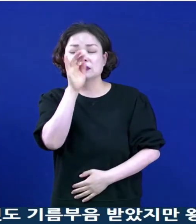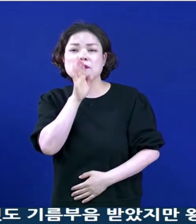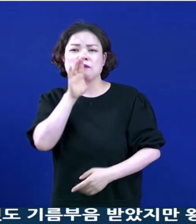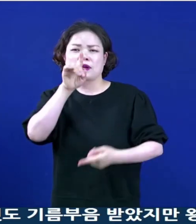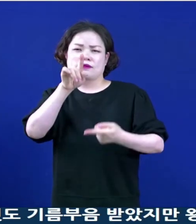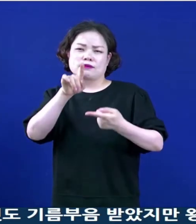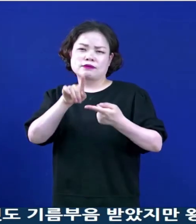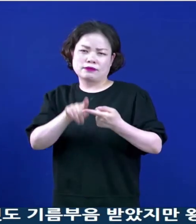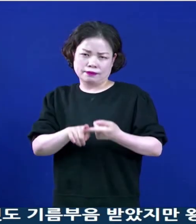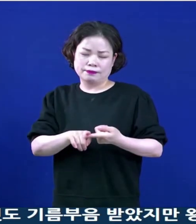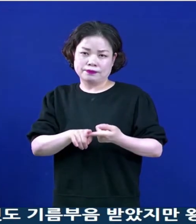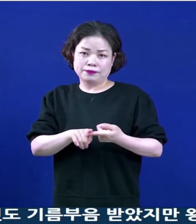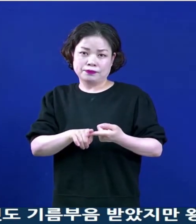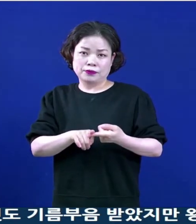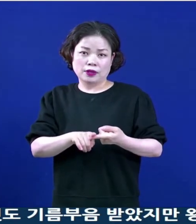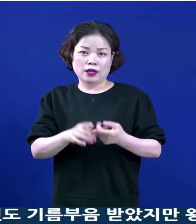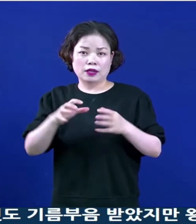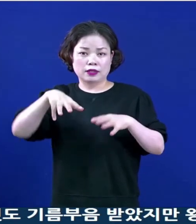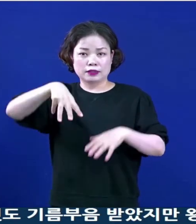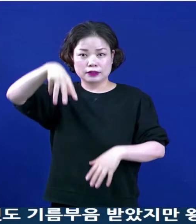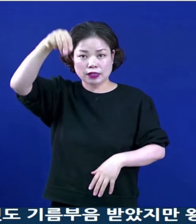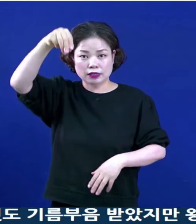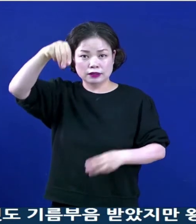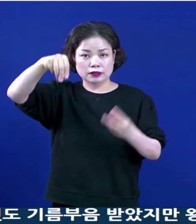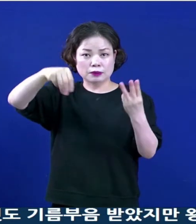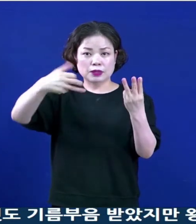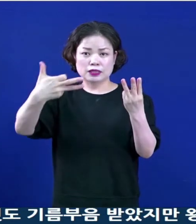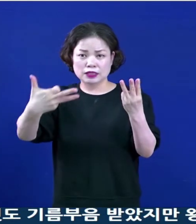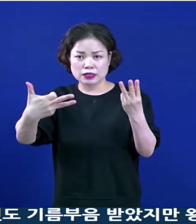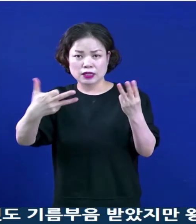마땅하고 당연한 것입니다. 창세기 3장 18절에서 인간이